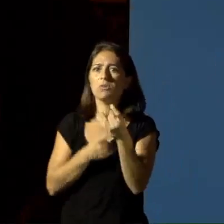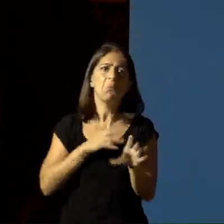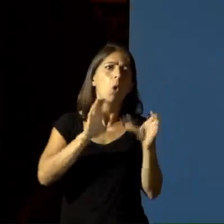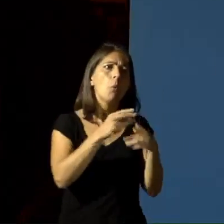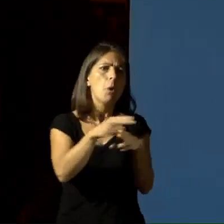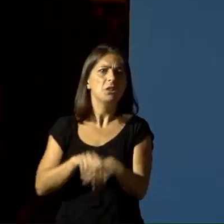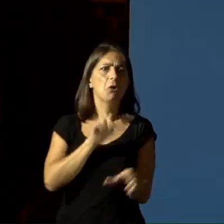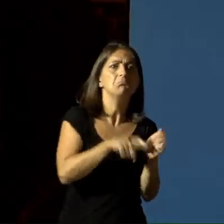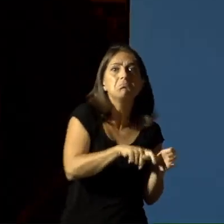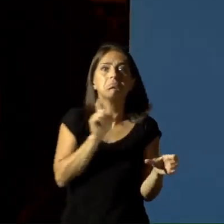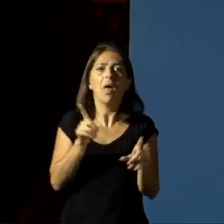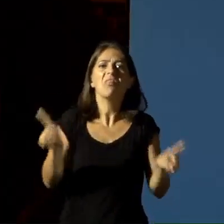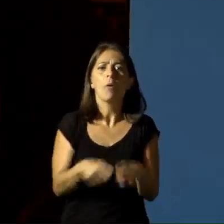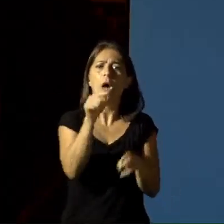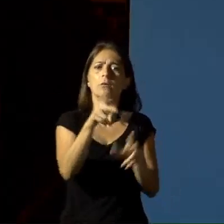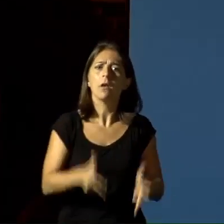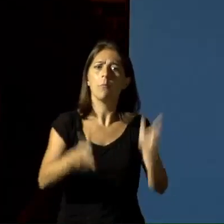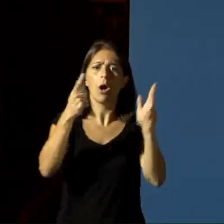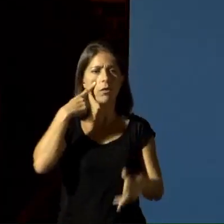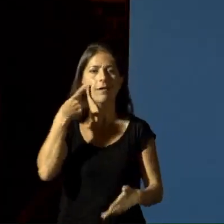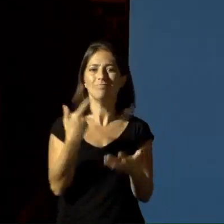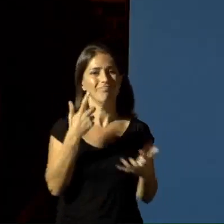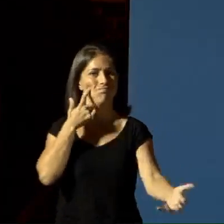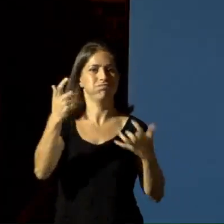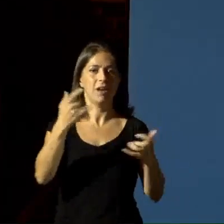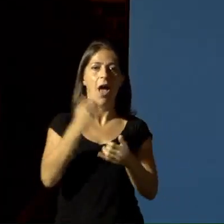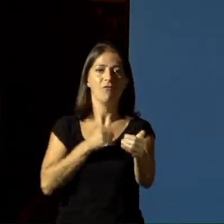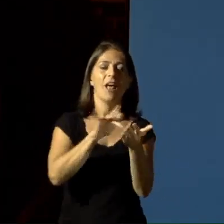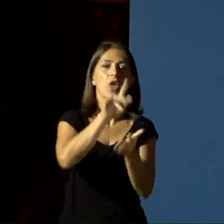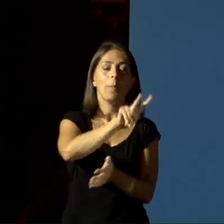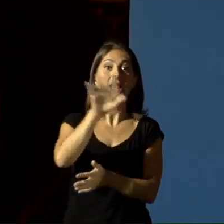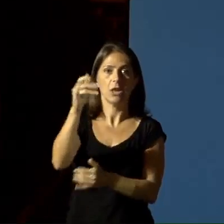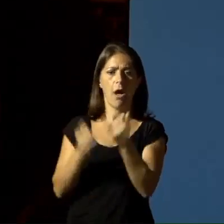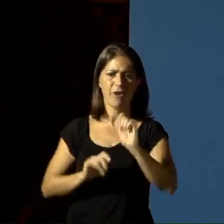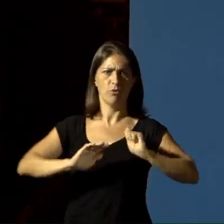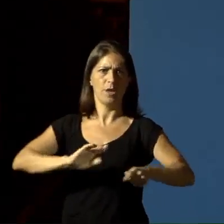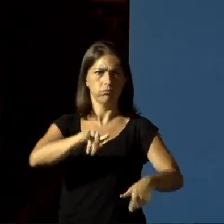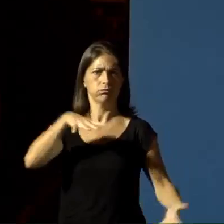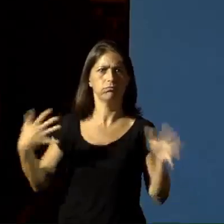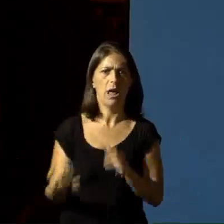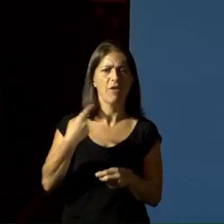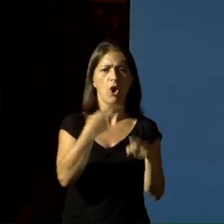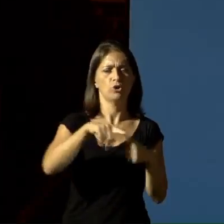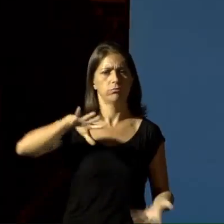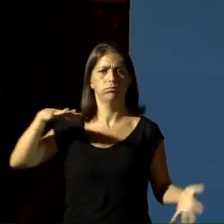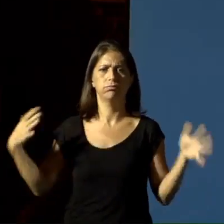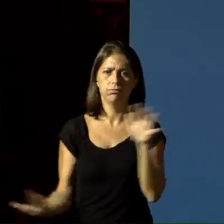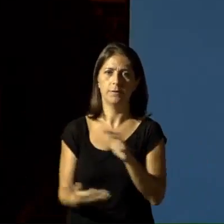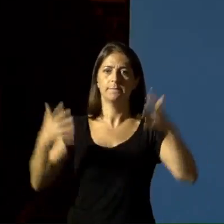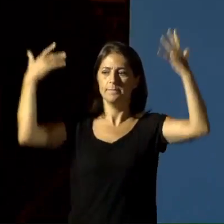partidos, só eso é a expresión da democracia. E esa que vai chegar da man de Luis Villares o día 25 e empezar a mudar as cousas e reconstruir un país destruído.